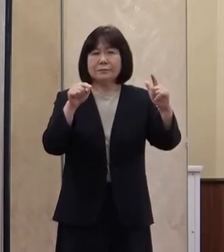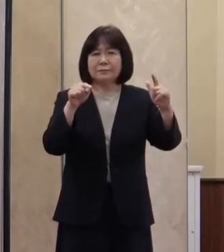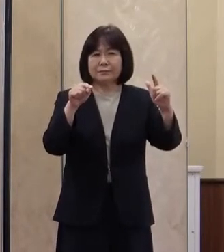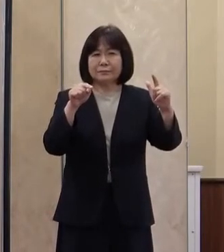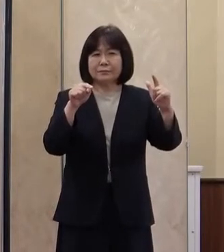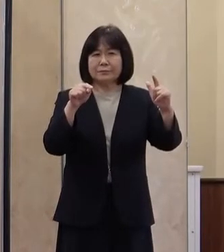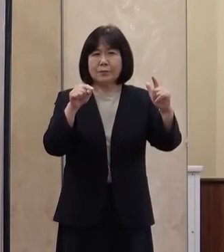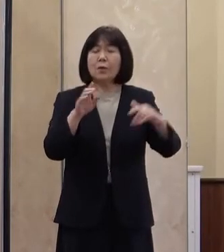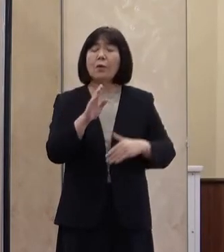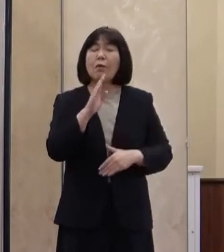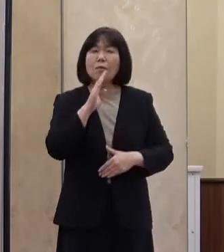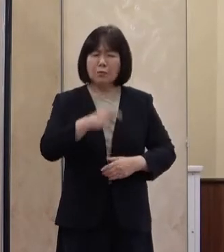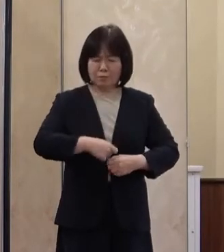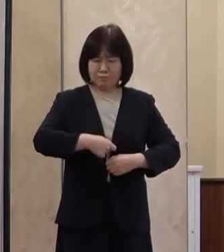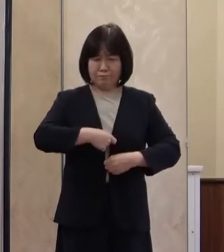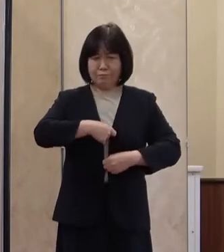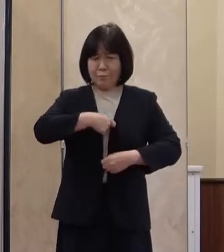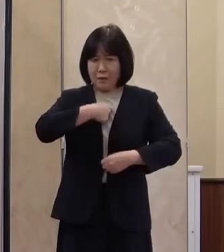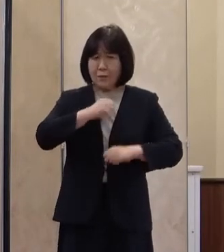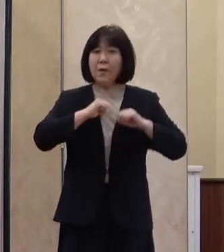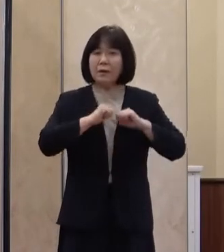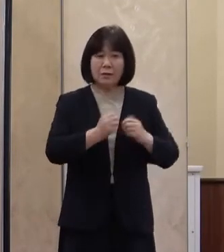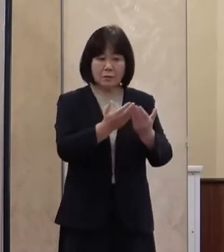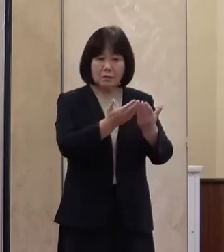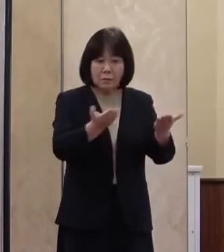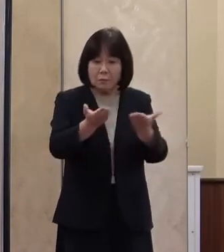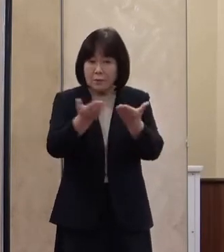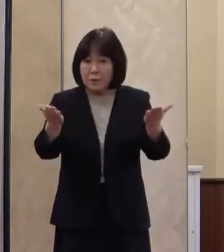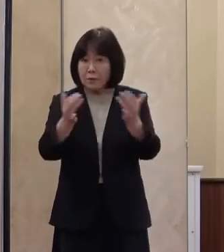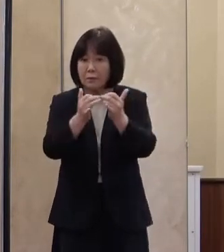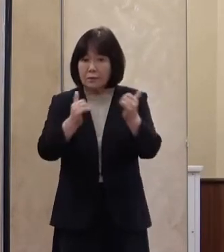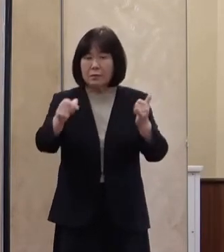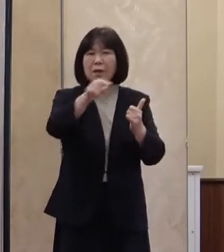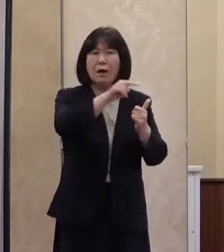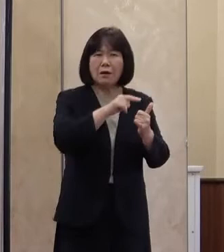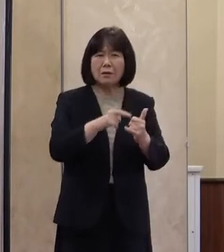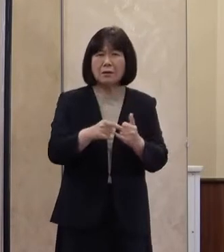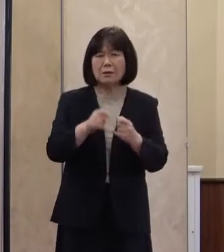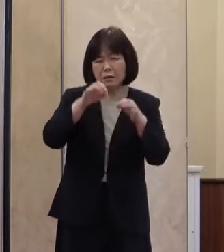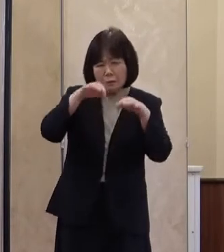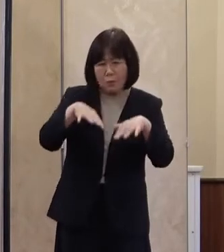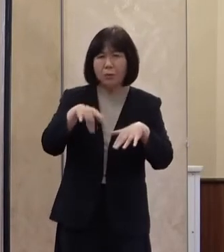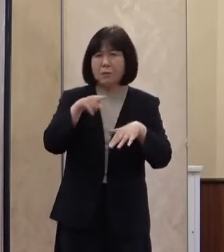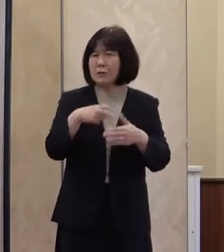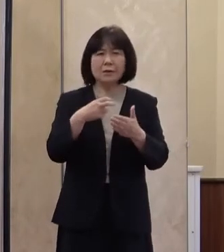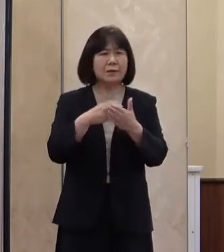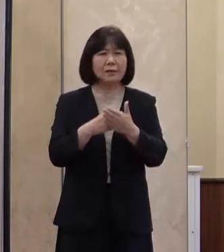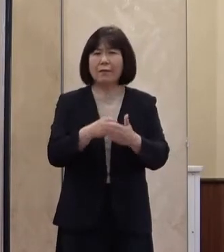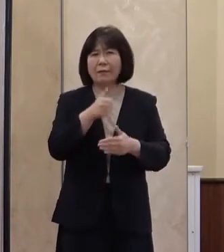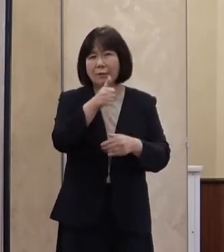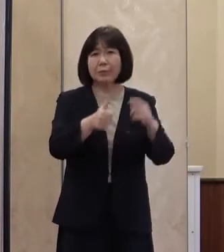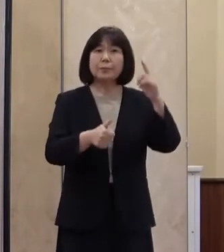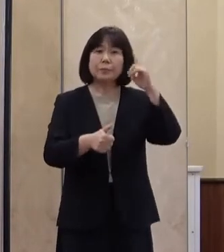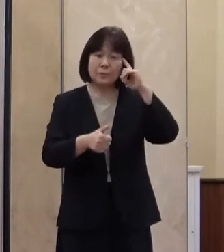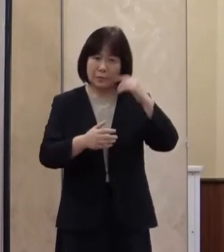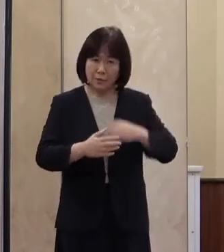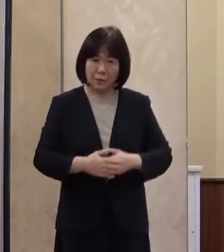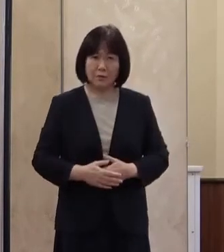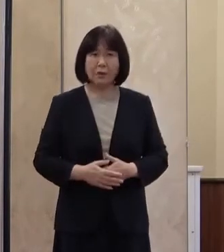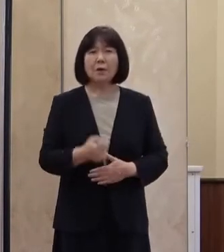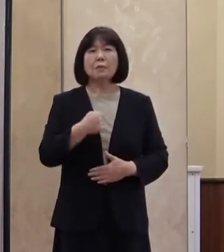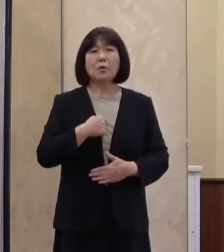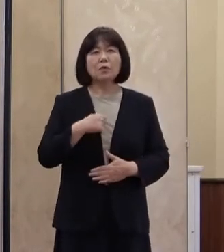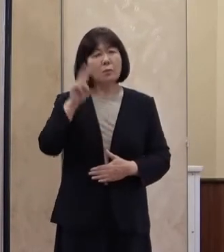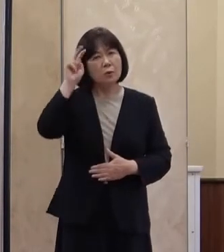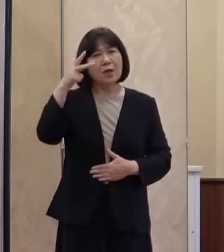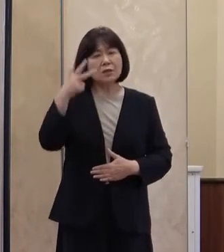その本来真面目にやっている、事業者の皆さんがこの割を食うというのは絶対あってはなりませんし、そもそも僕も大阪